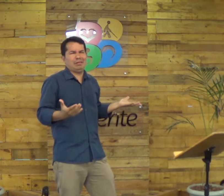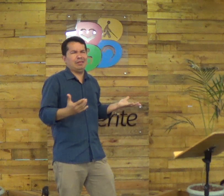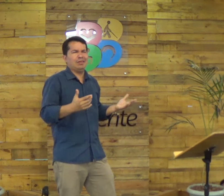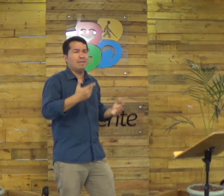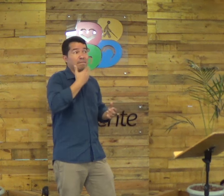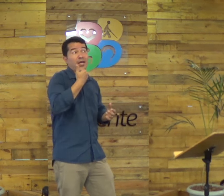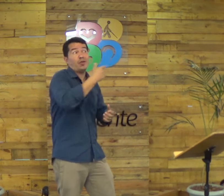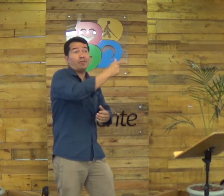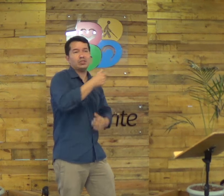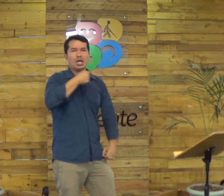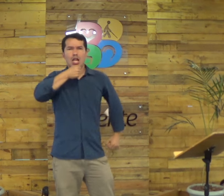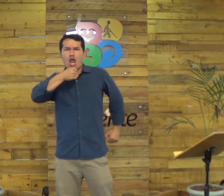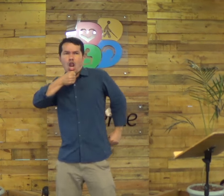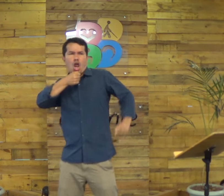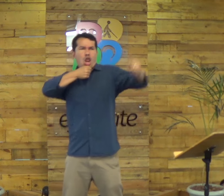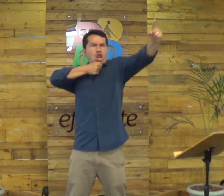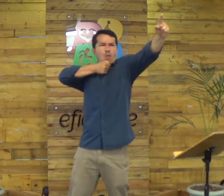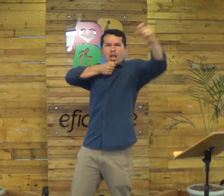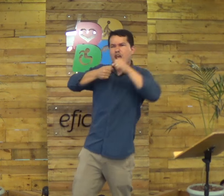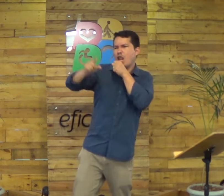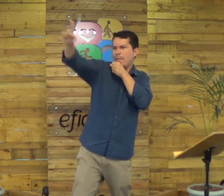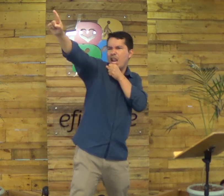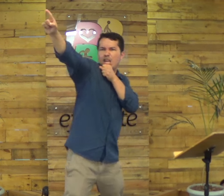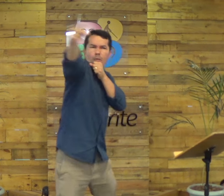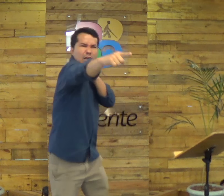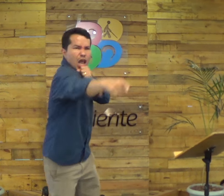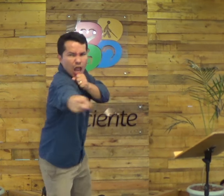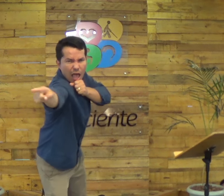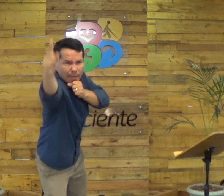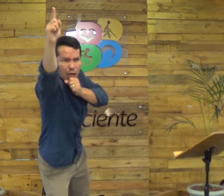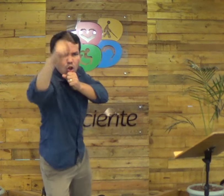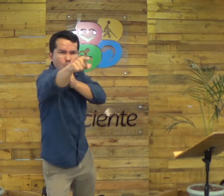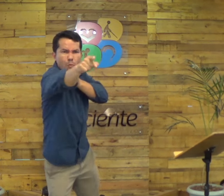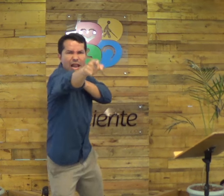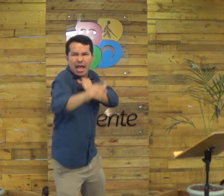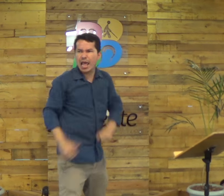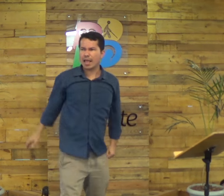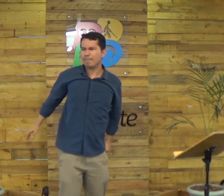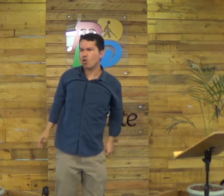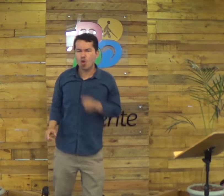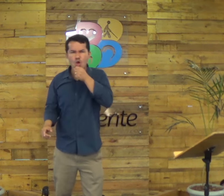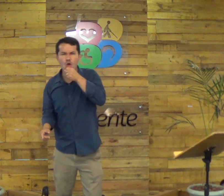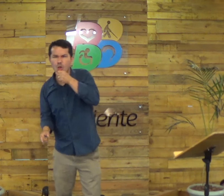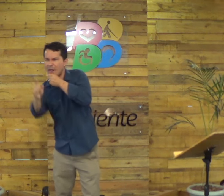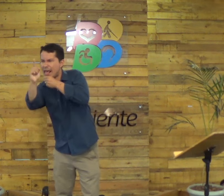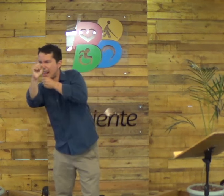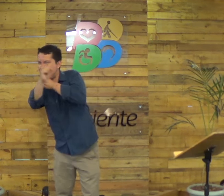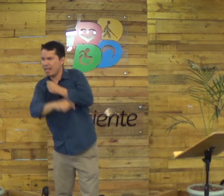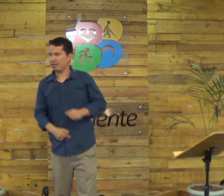não combina, não tem sentido, é melhor você aprender, né, ter essa, saber essa arte, te pregar, sabe,